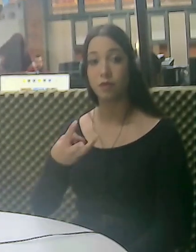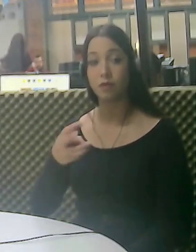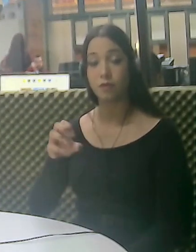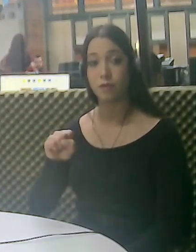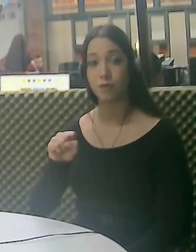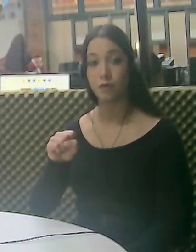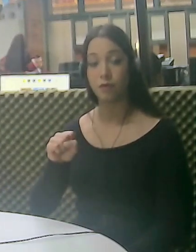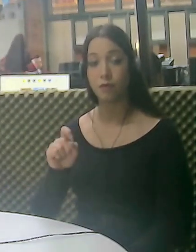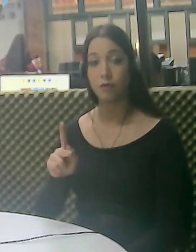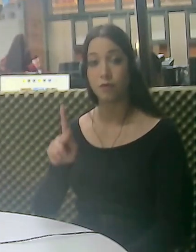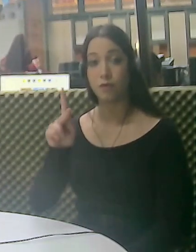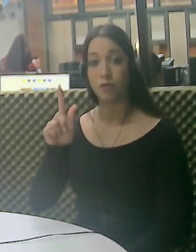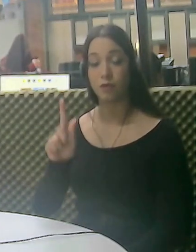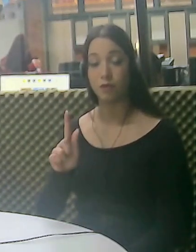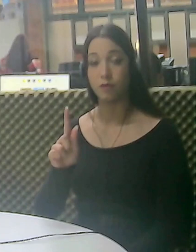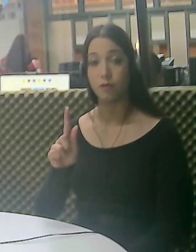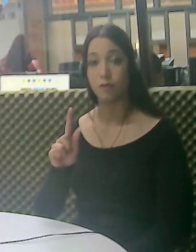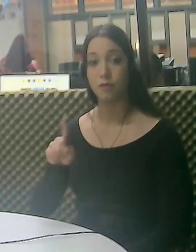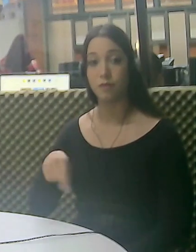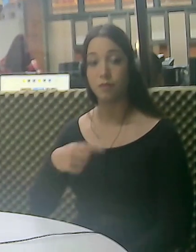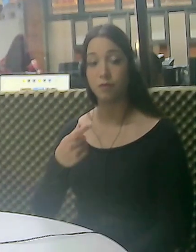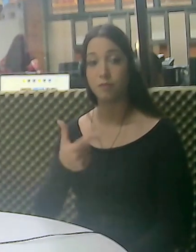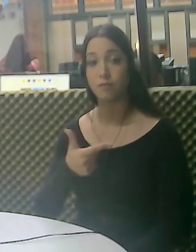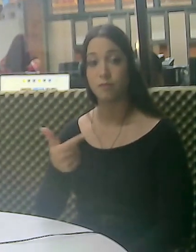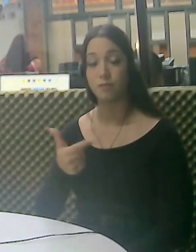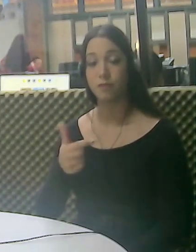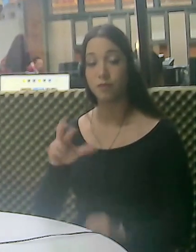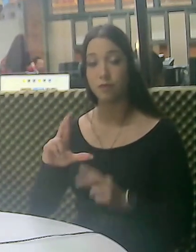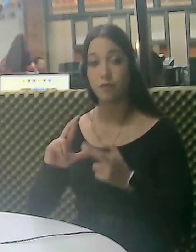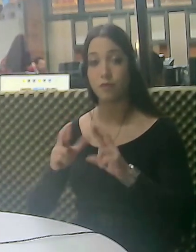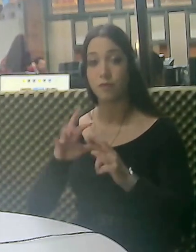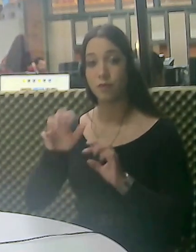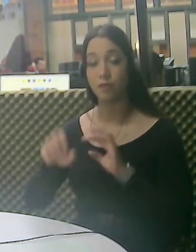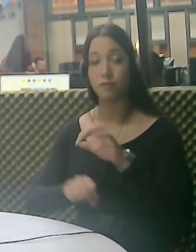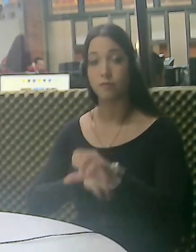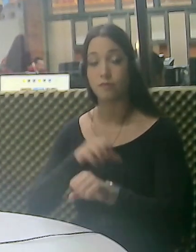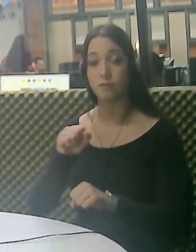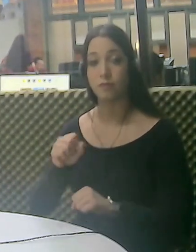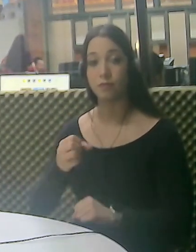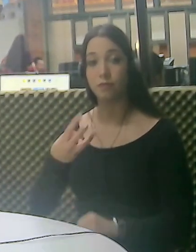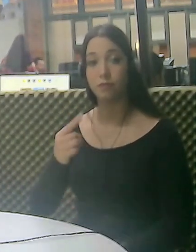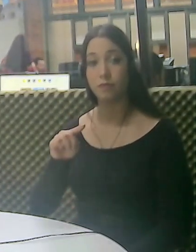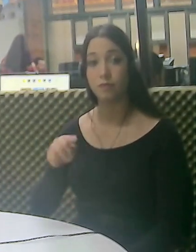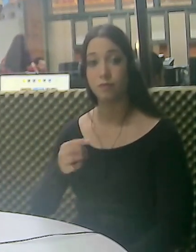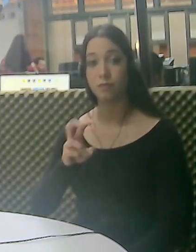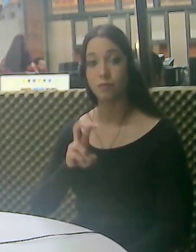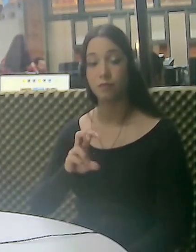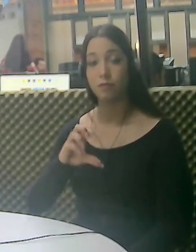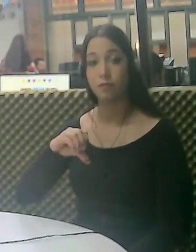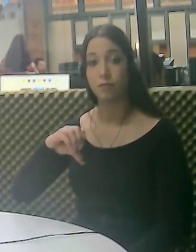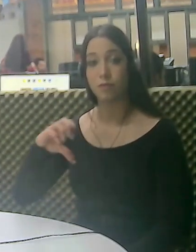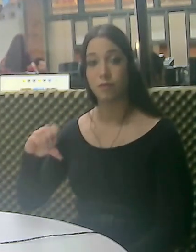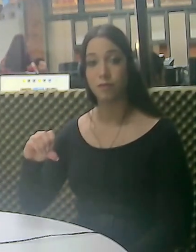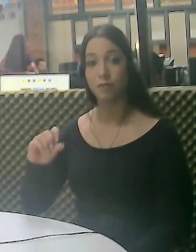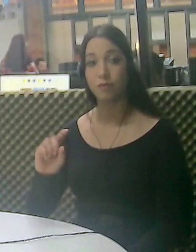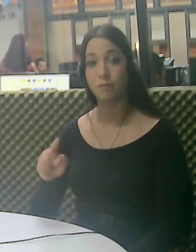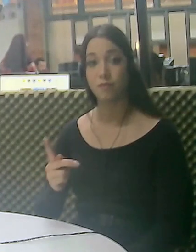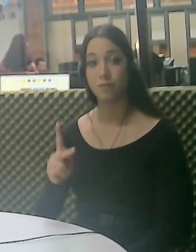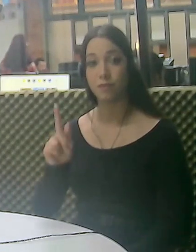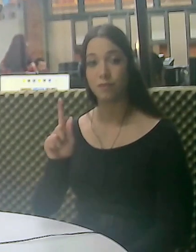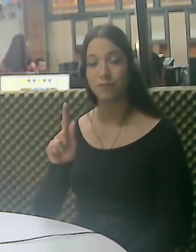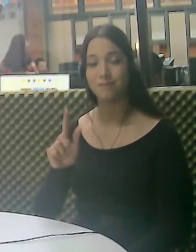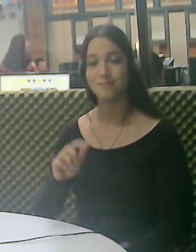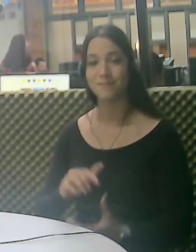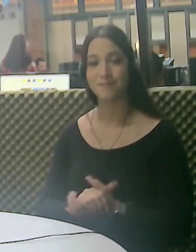3.138 toneladas e em 2022, a coleta seletiva já recolheu cerca de 3.599 toneladas.